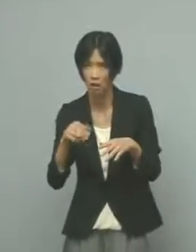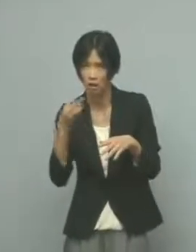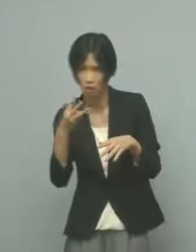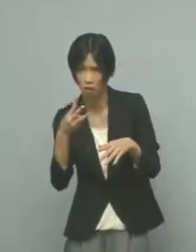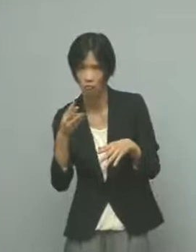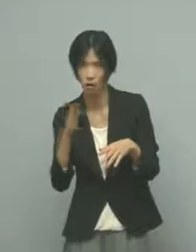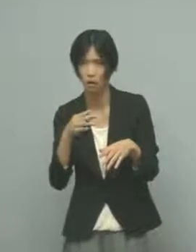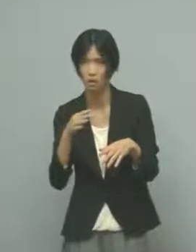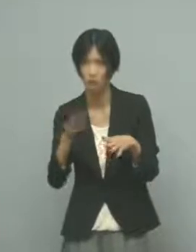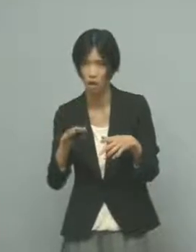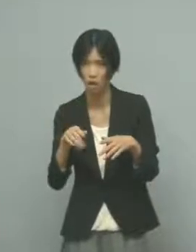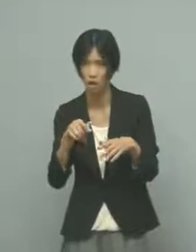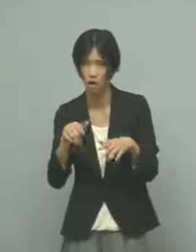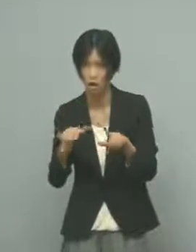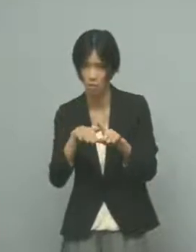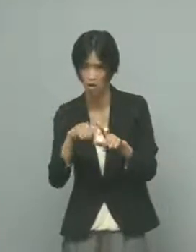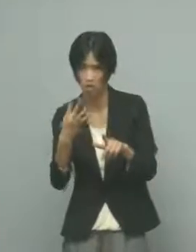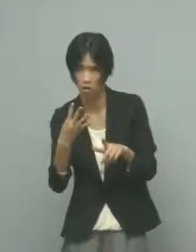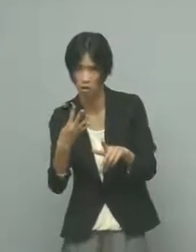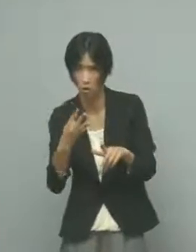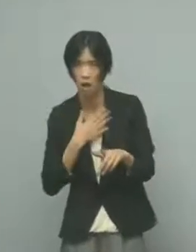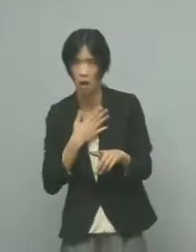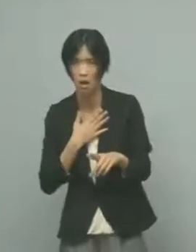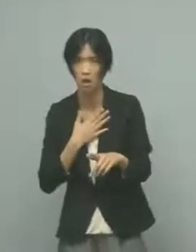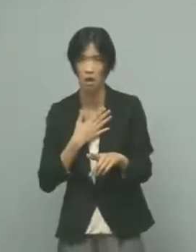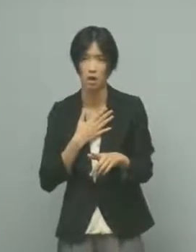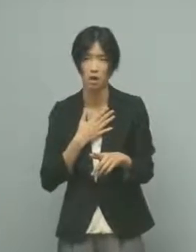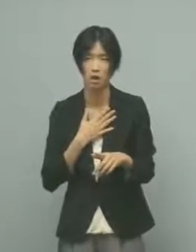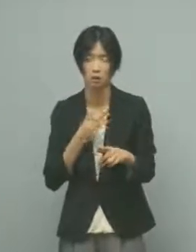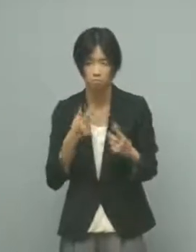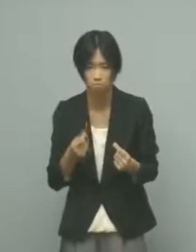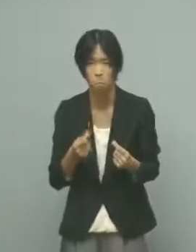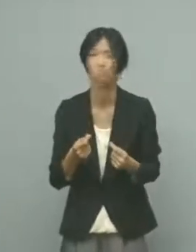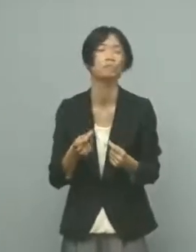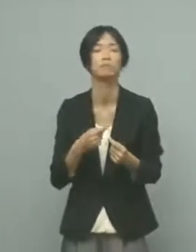生命を安全を守っていただけるように、